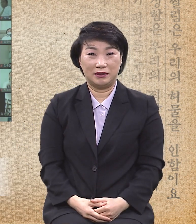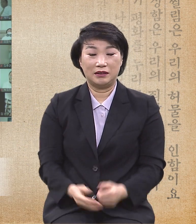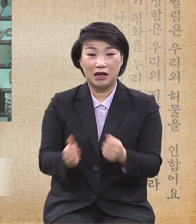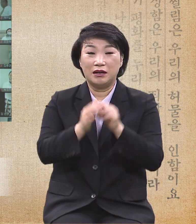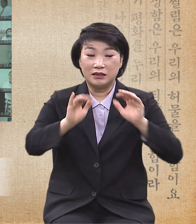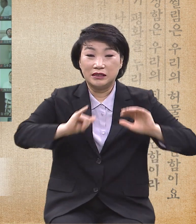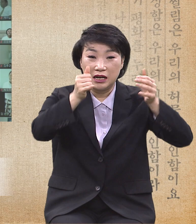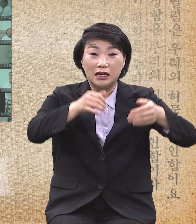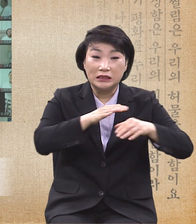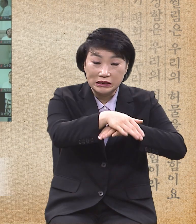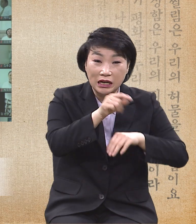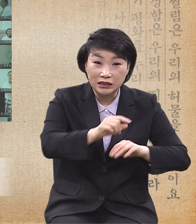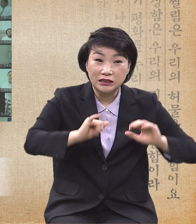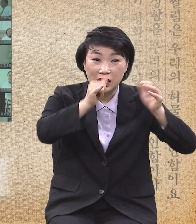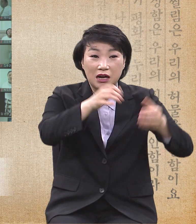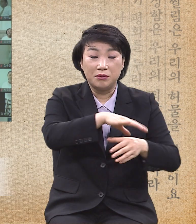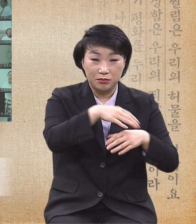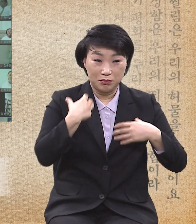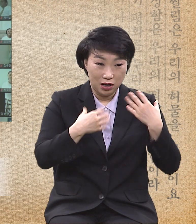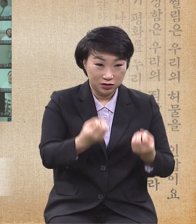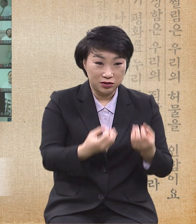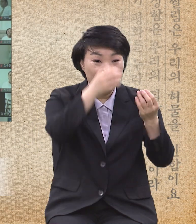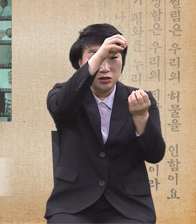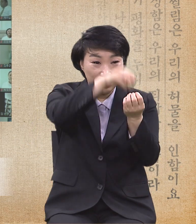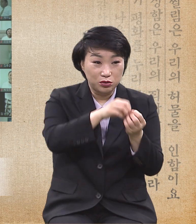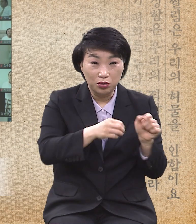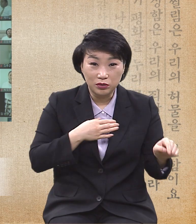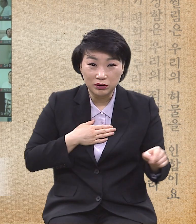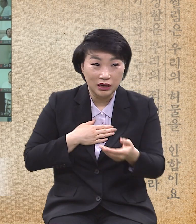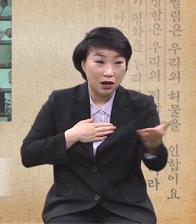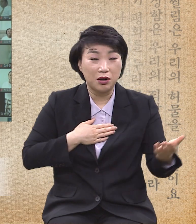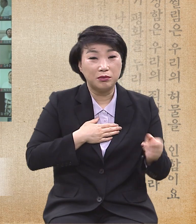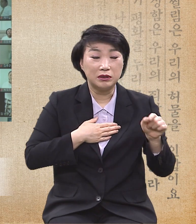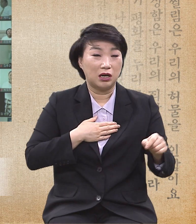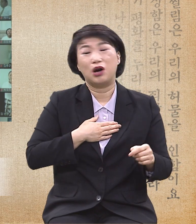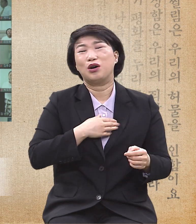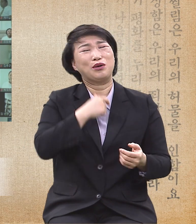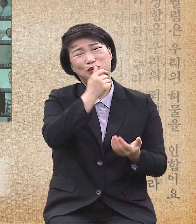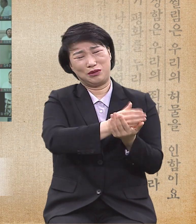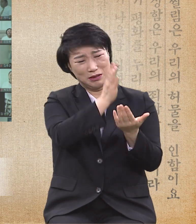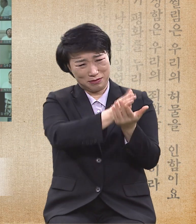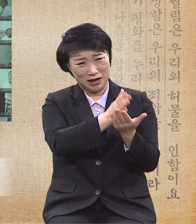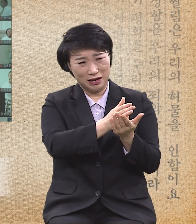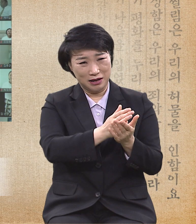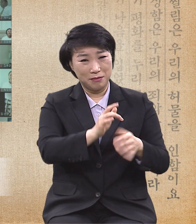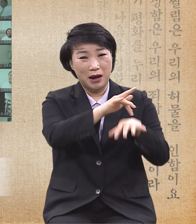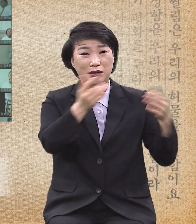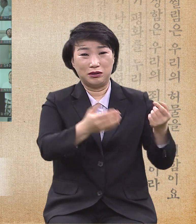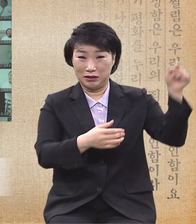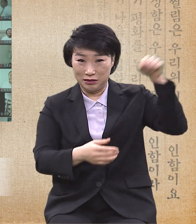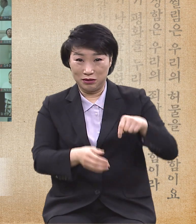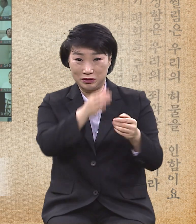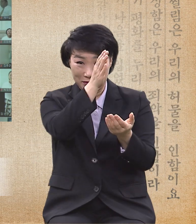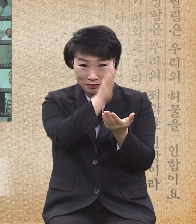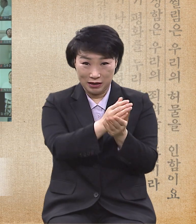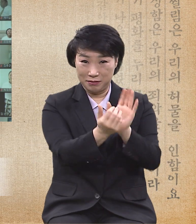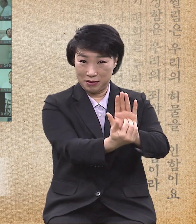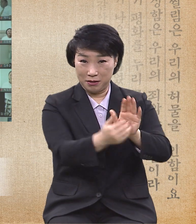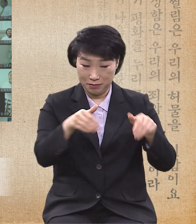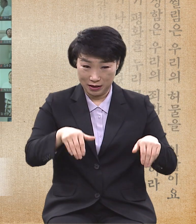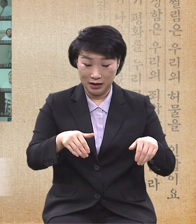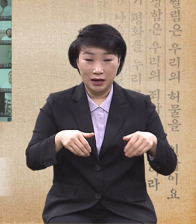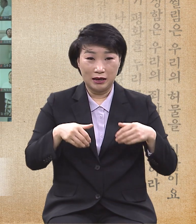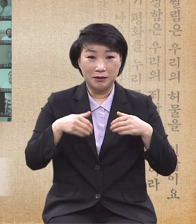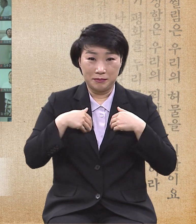그러므로 세상 풍속인 세상 명절이란 전통에 속지 말고 마귀 역사 틈타지 못하게 하라.